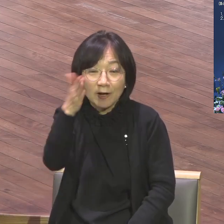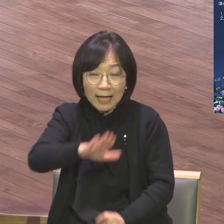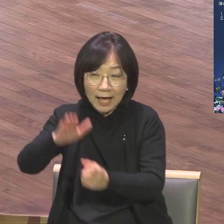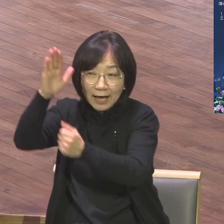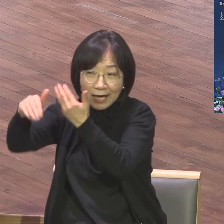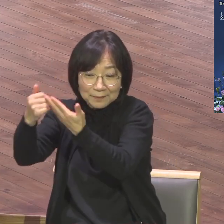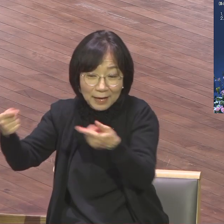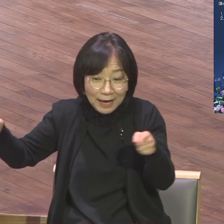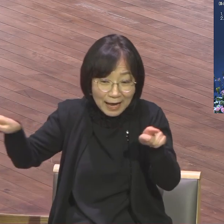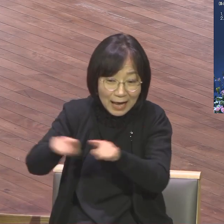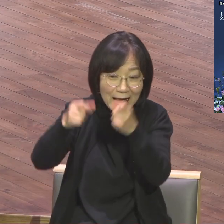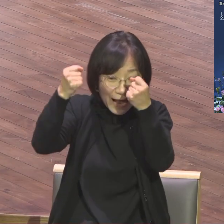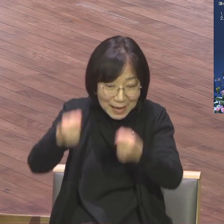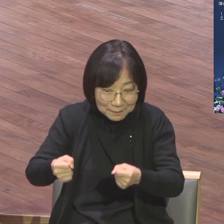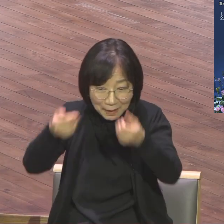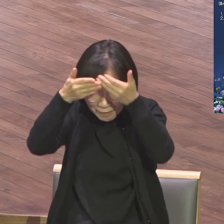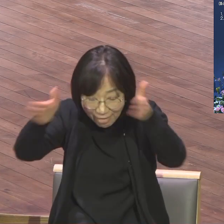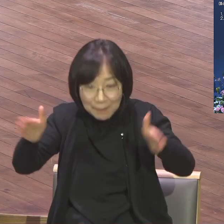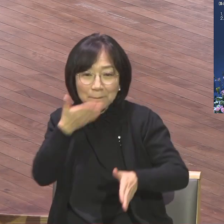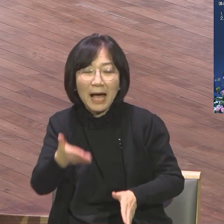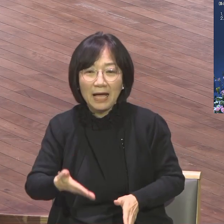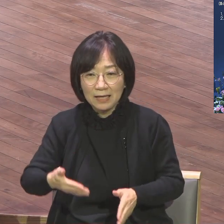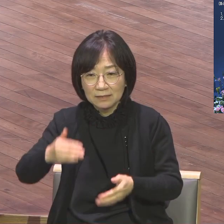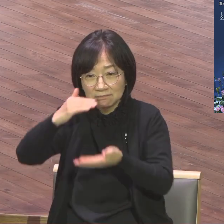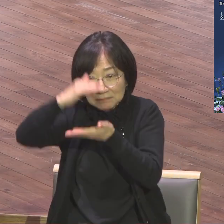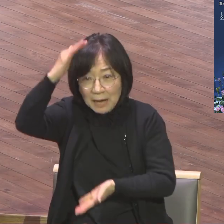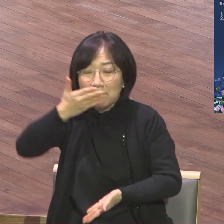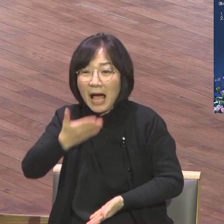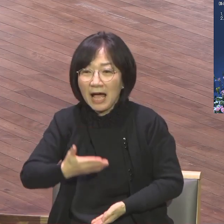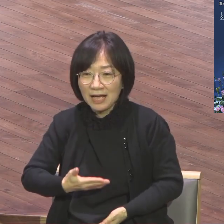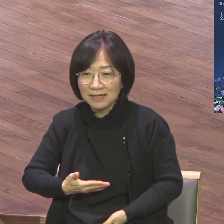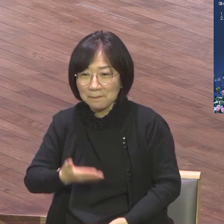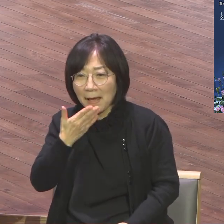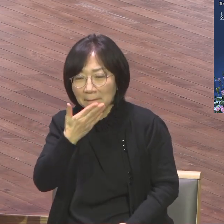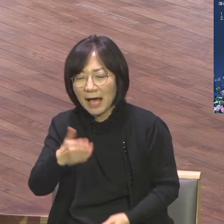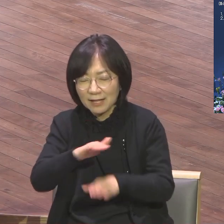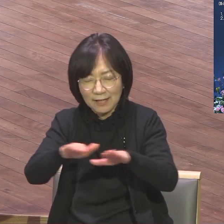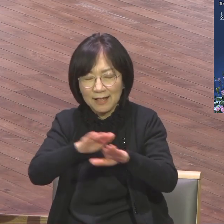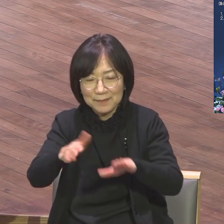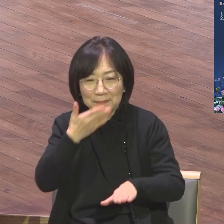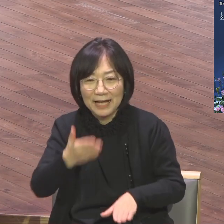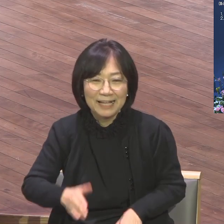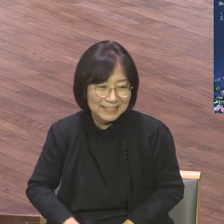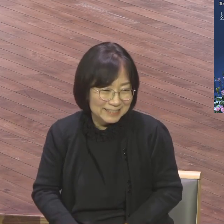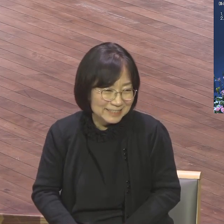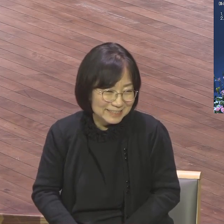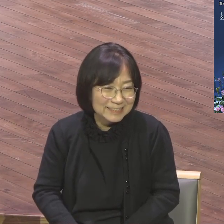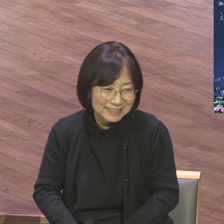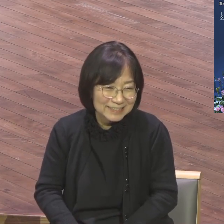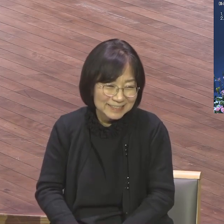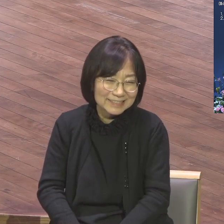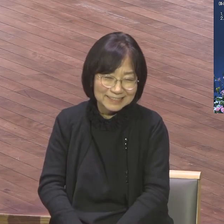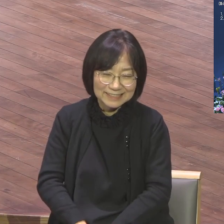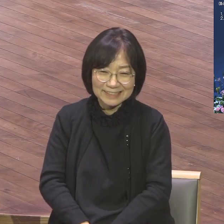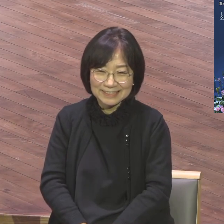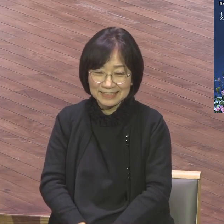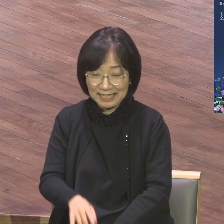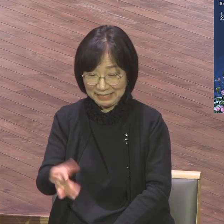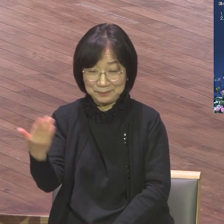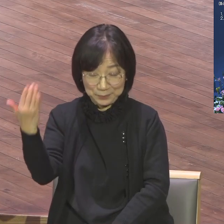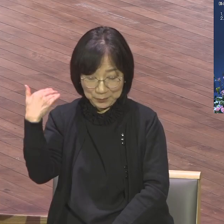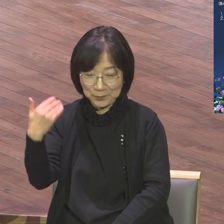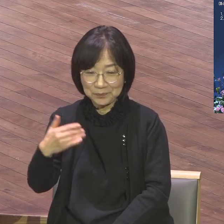뭐가 불가능이 있어요? 홍해가 갈라졌다. 자유주의 신학자들은 말도 안 되는 소리다. 그게 무슨 홍해가